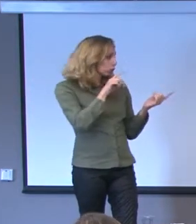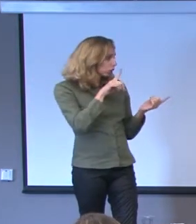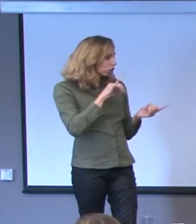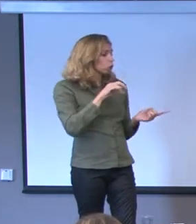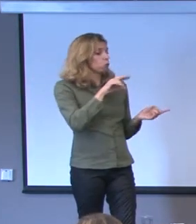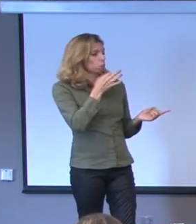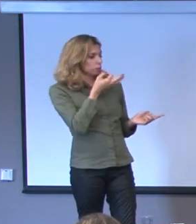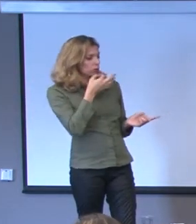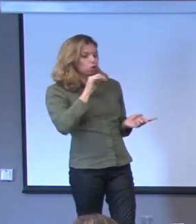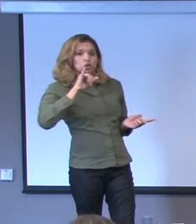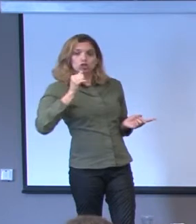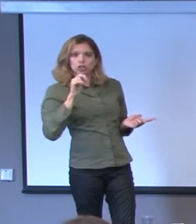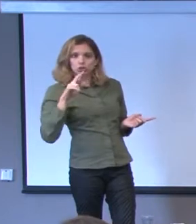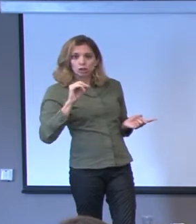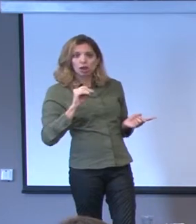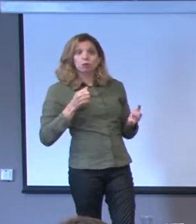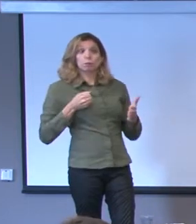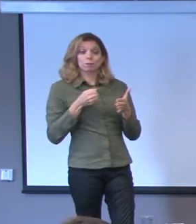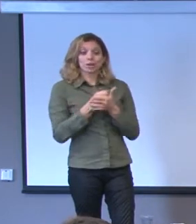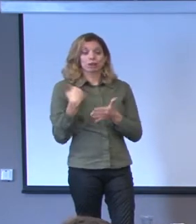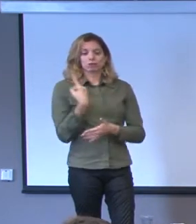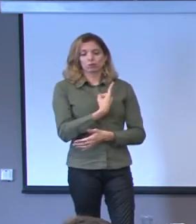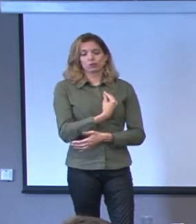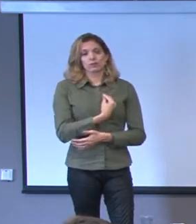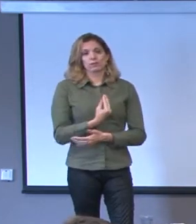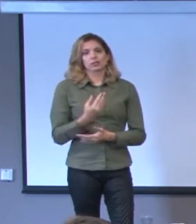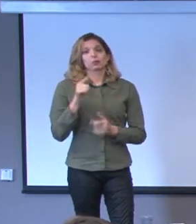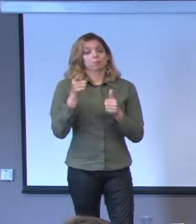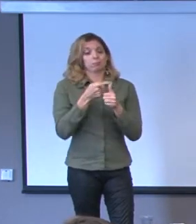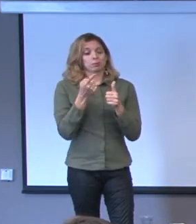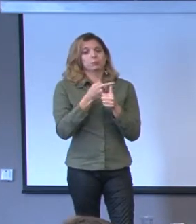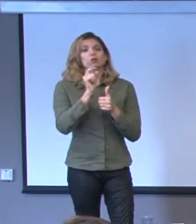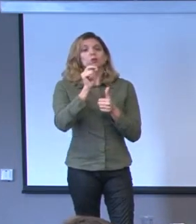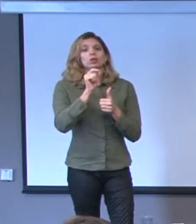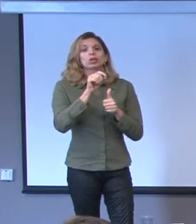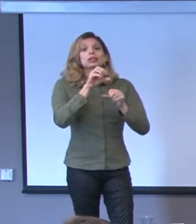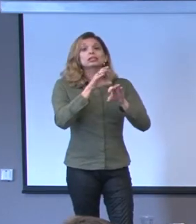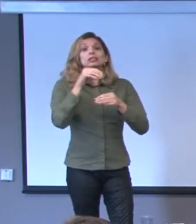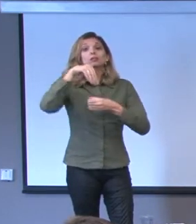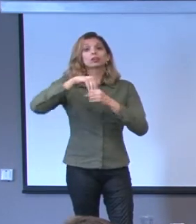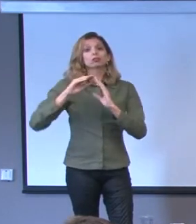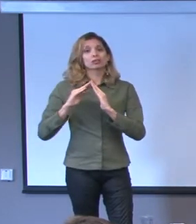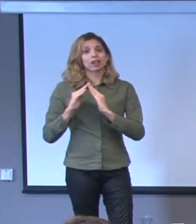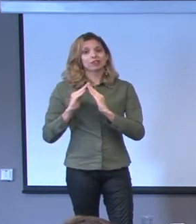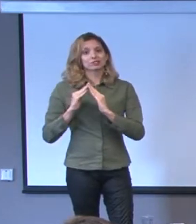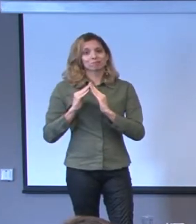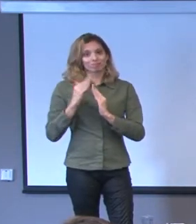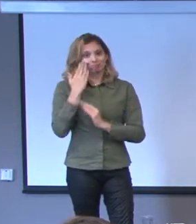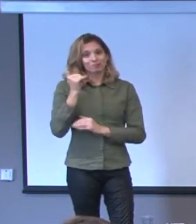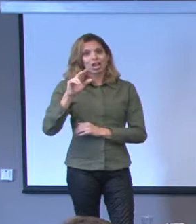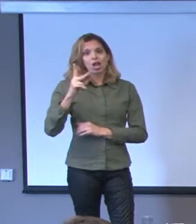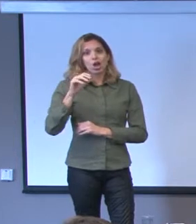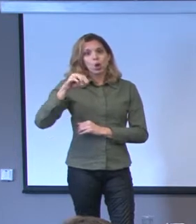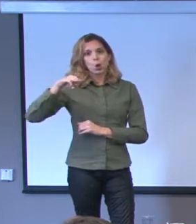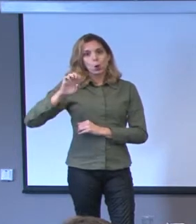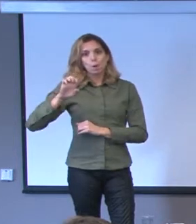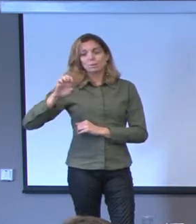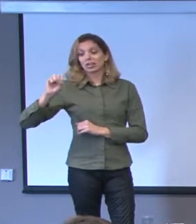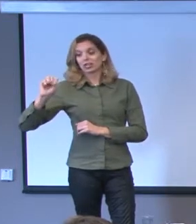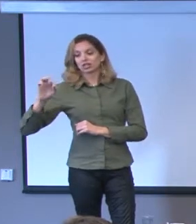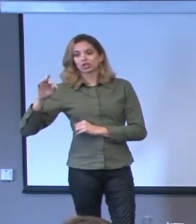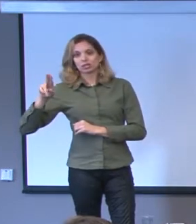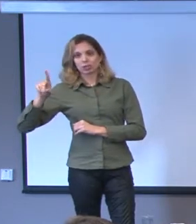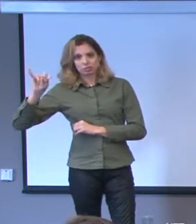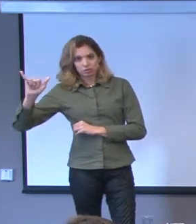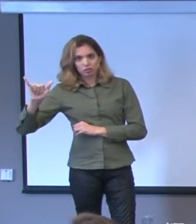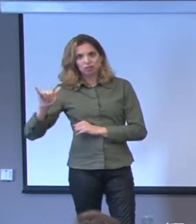opinião do Jairo, que acabam impactando isso diretamente. O primeiro é a questão do ensino domiciliar, do homeschooling, né, que é uma pauta que voltou.